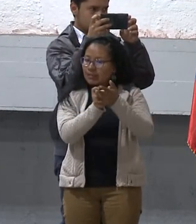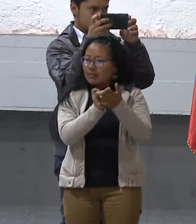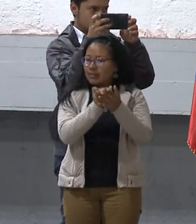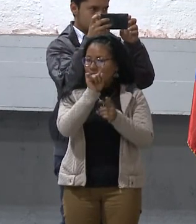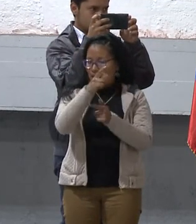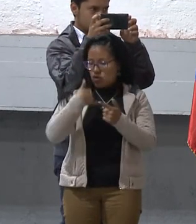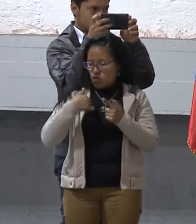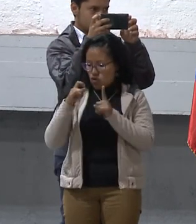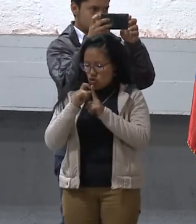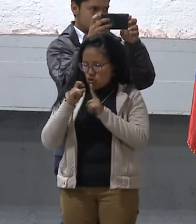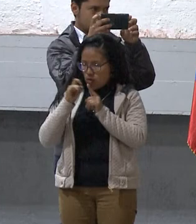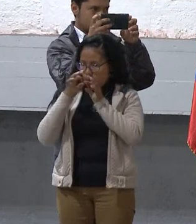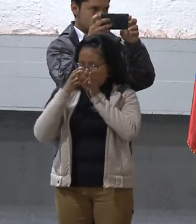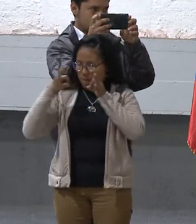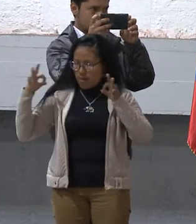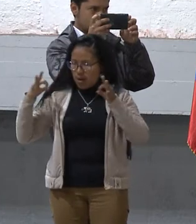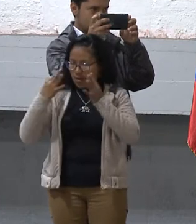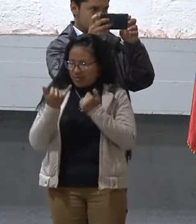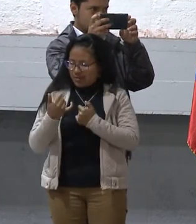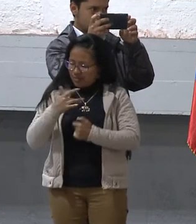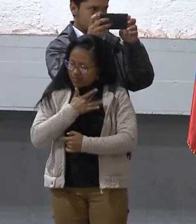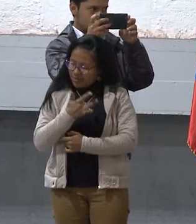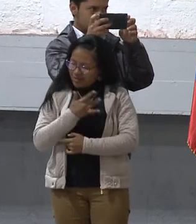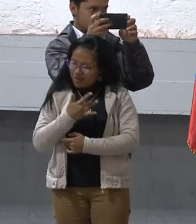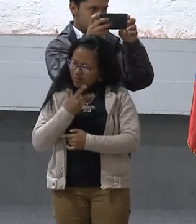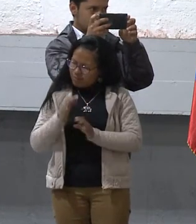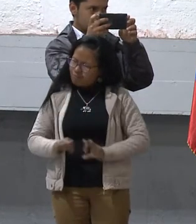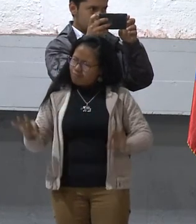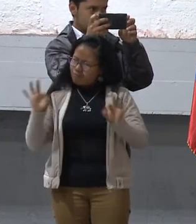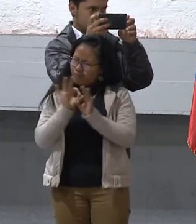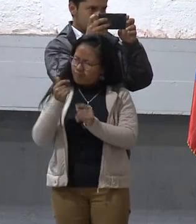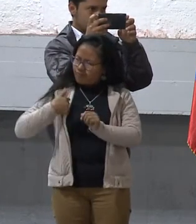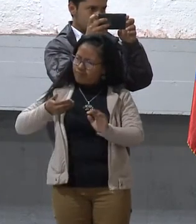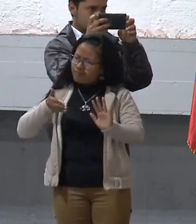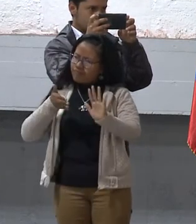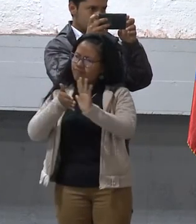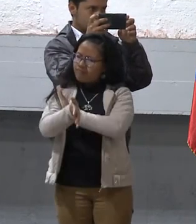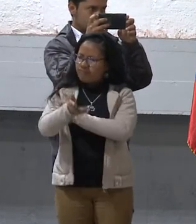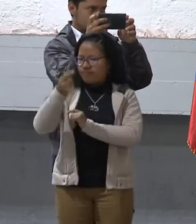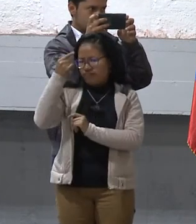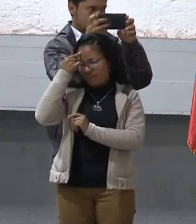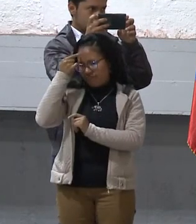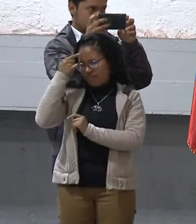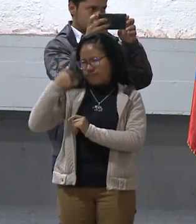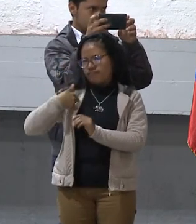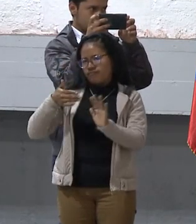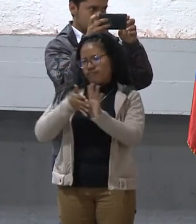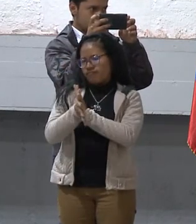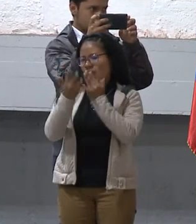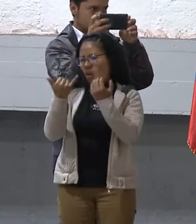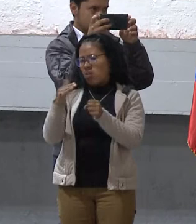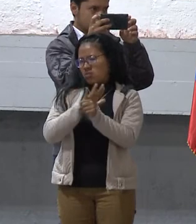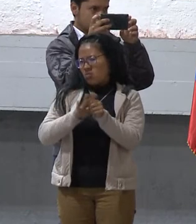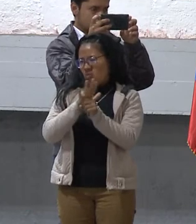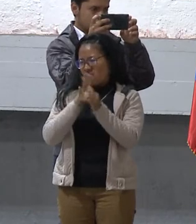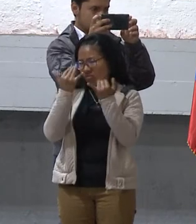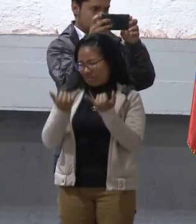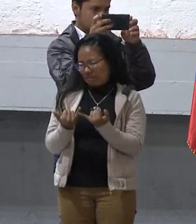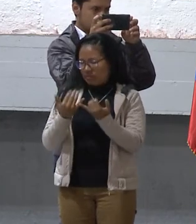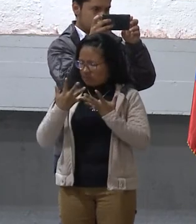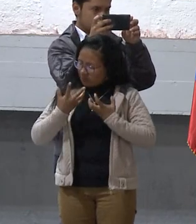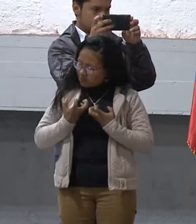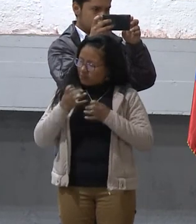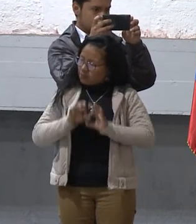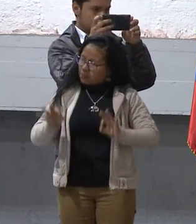me siento en la obligación de contarles lo que yo pienso sobre la situación actual de la universidad y también